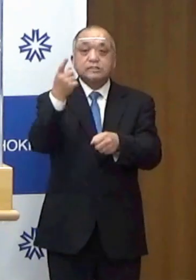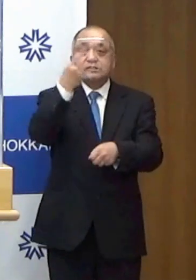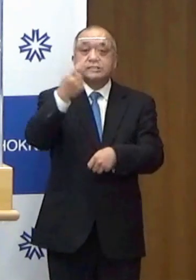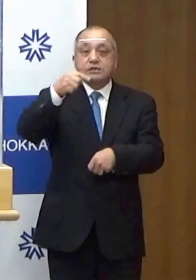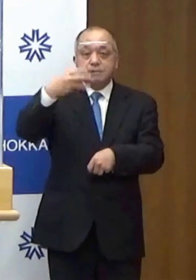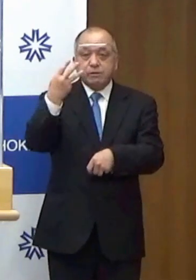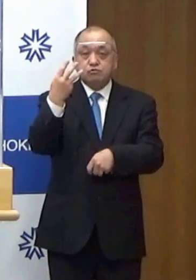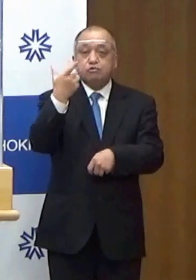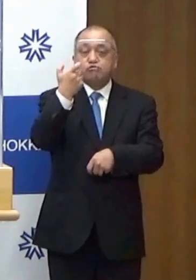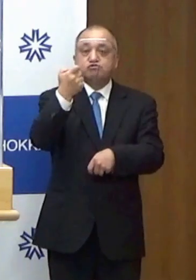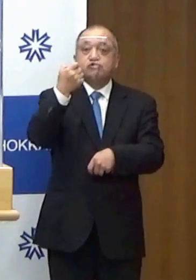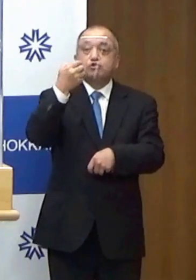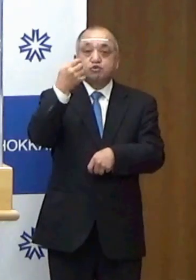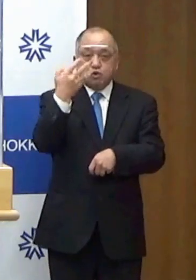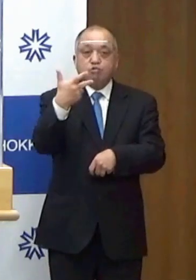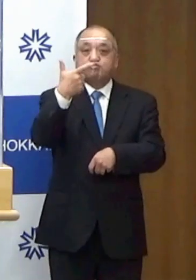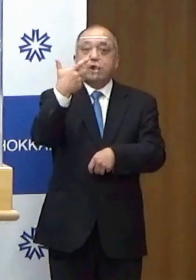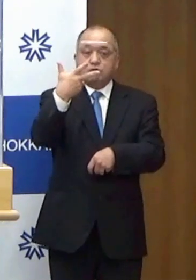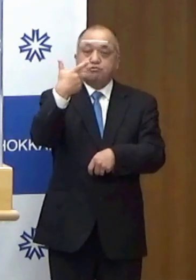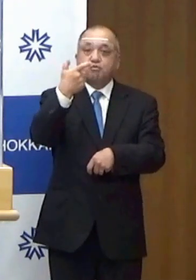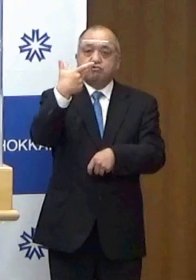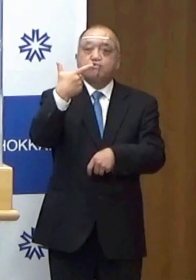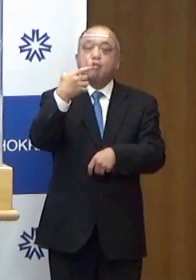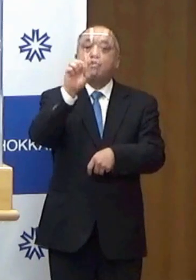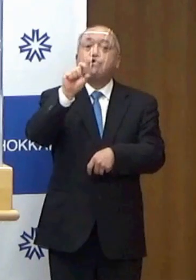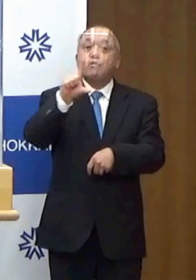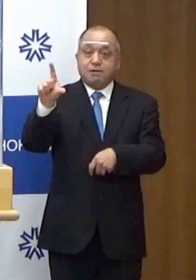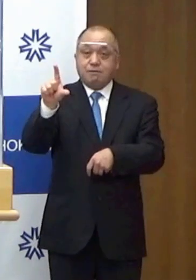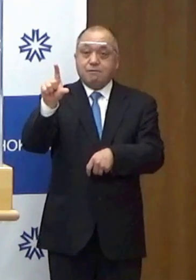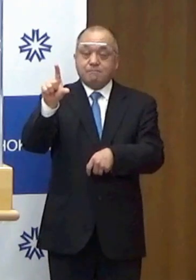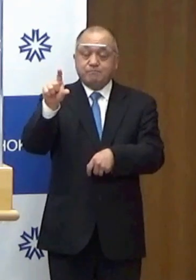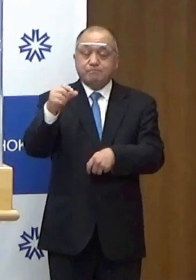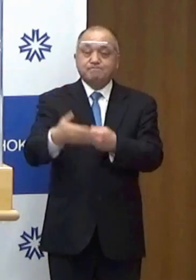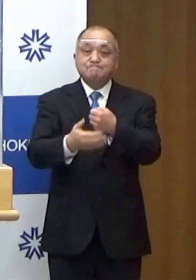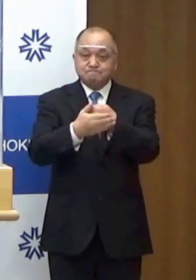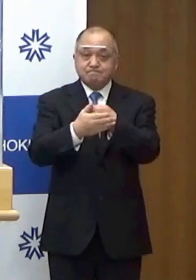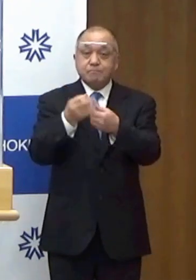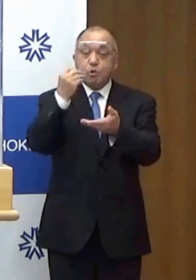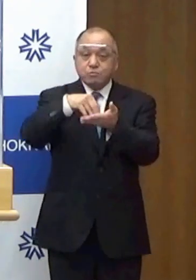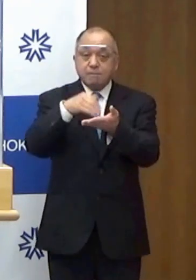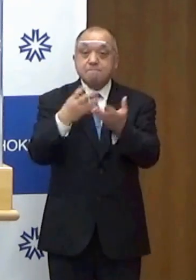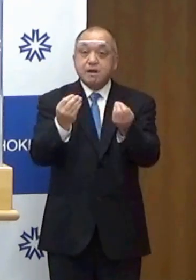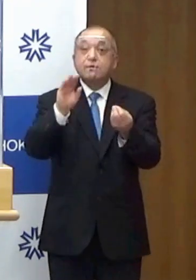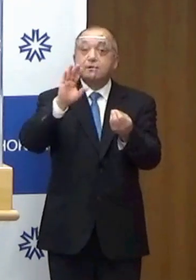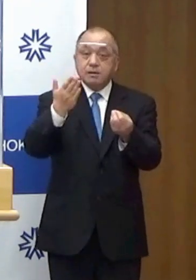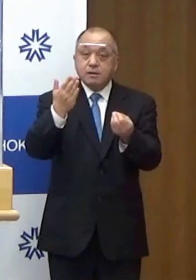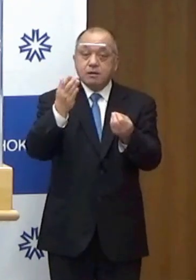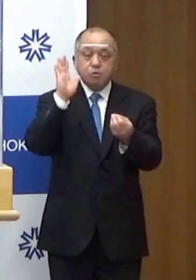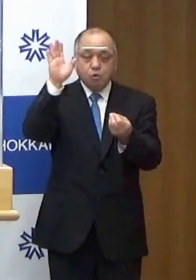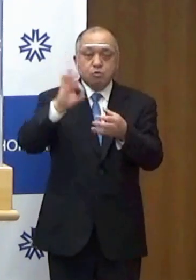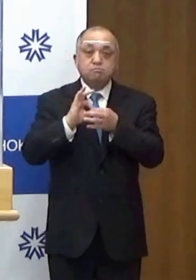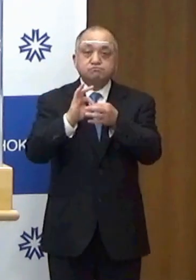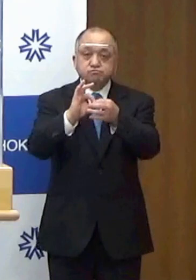億円の緊急経済対策を措置をしてきたところでありますが、今後も切れ目のない経済対